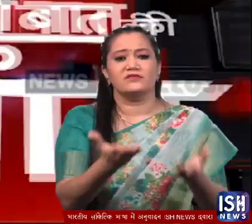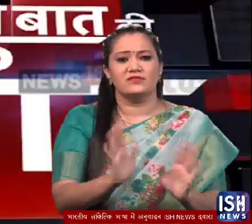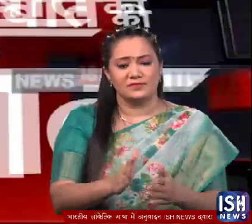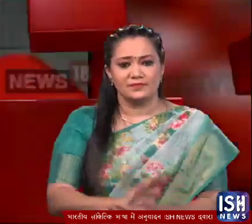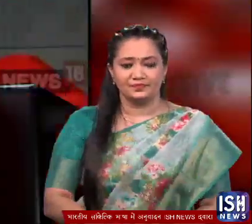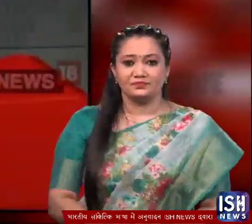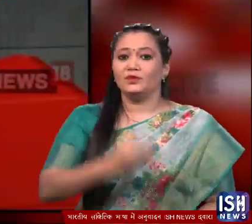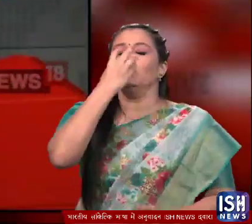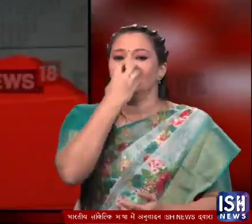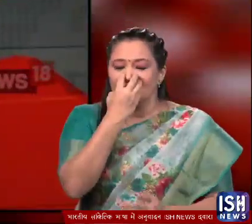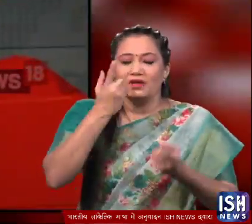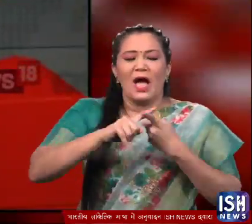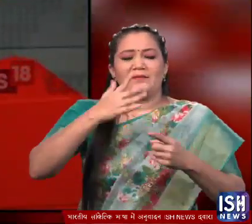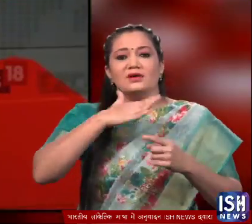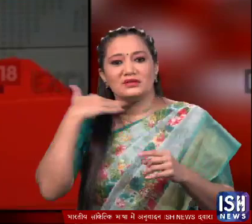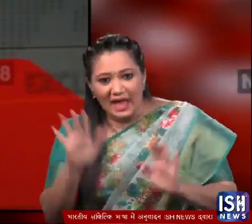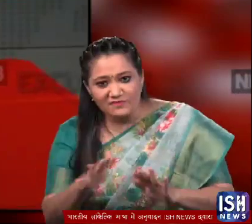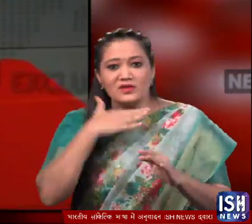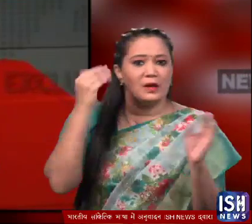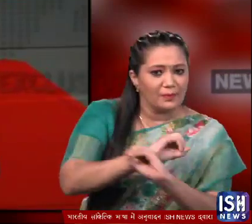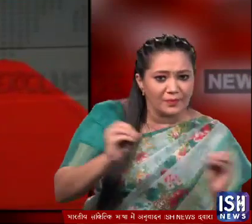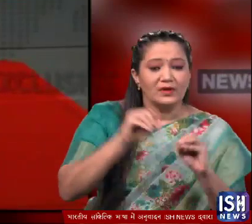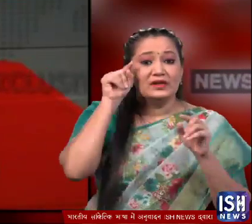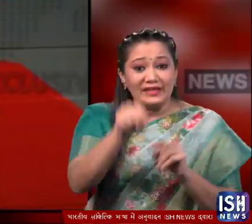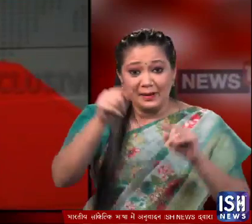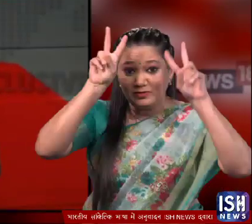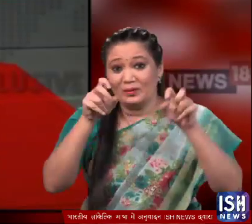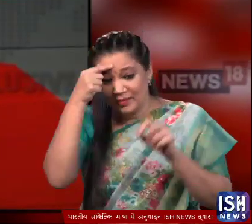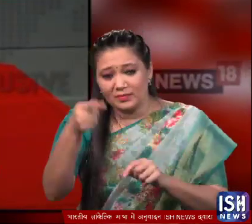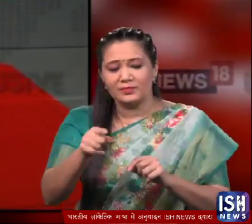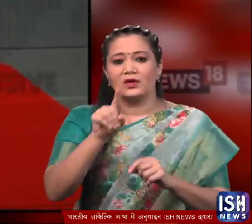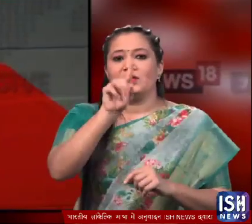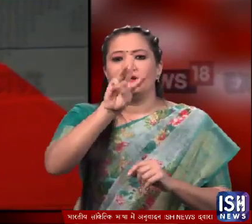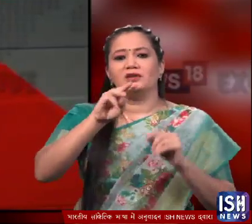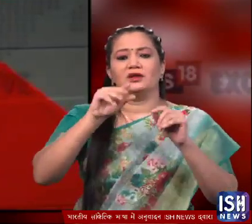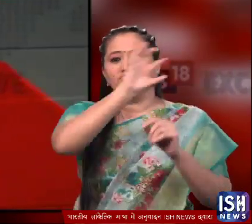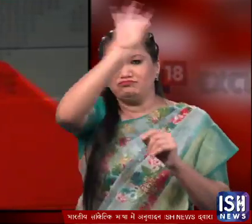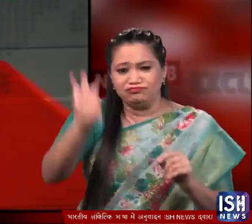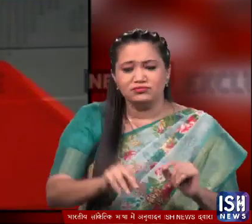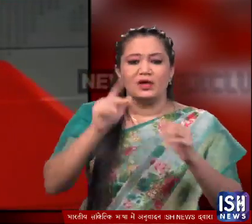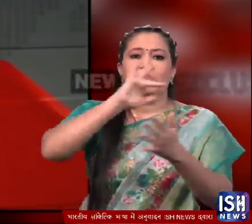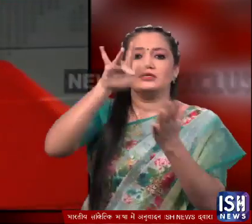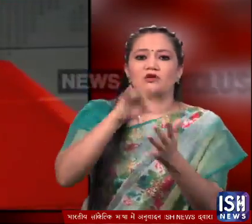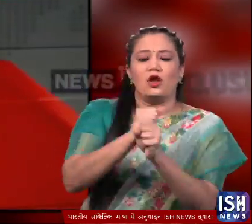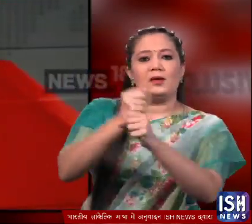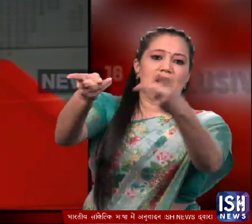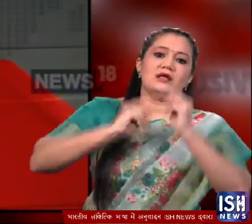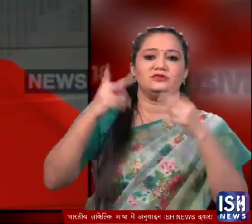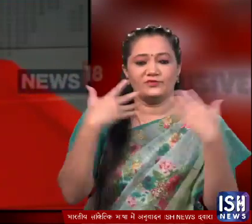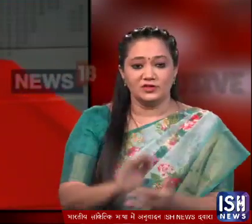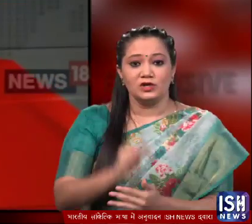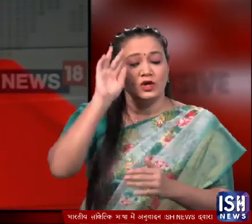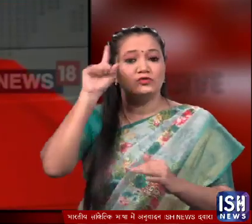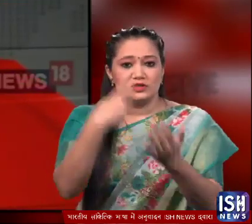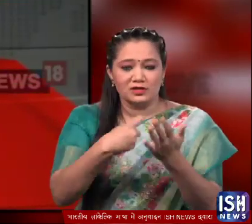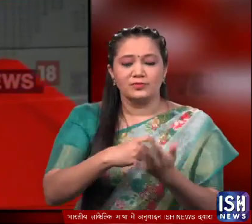है। ऑक्सीजन की कमी से मौत होने या नहीं होने के मुद्दे पर 13 राज्यों ने केंद्र सरकार को जवाब भेज दिया। न्यूज़